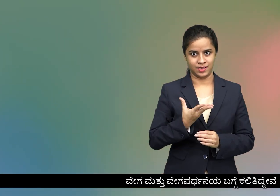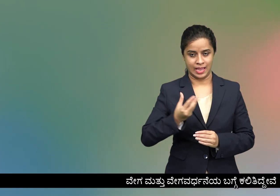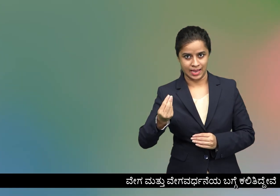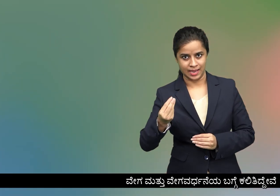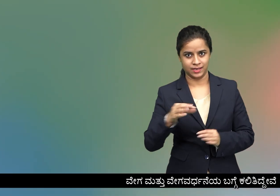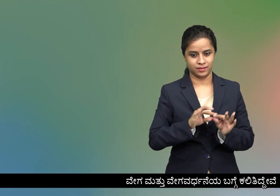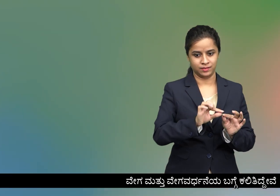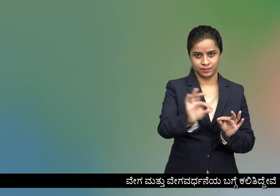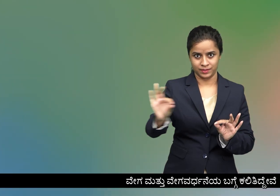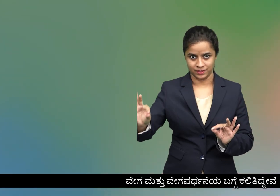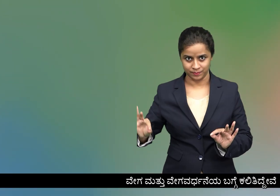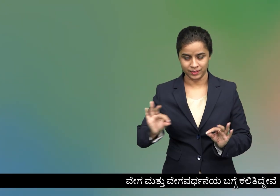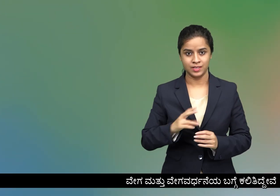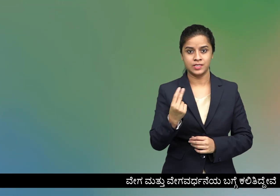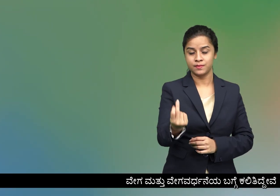ಬಗ್ಗೆ ಕಲಿತಿದ್ದೇವೆ.